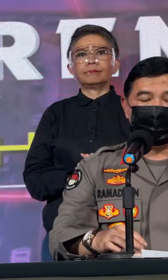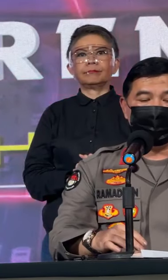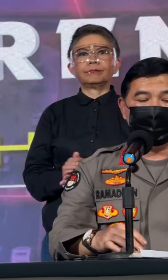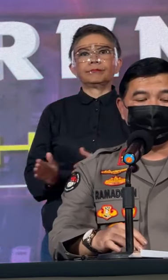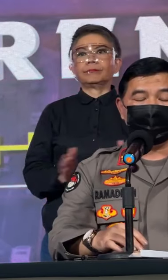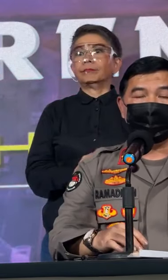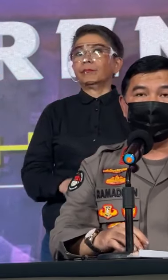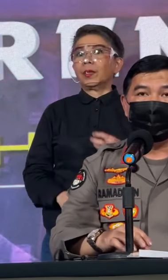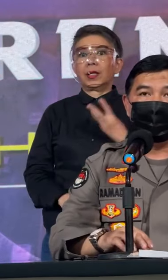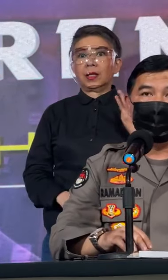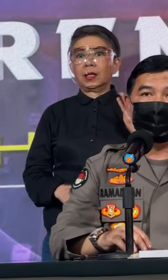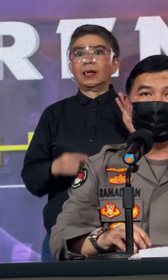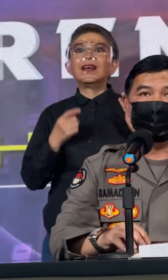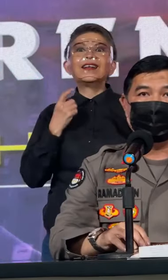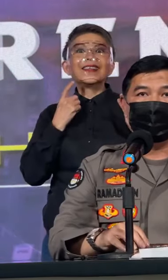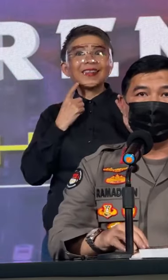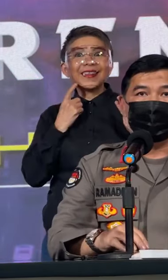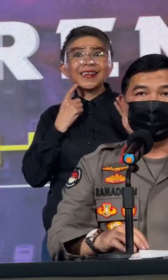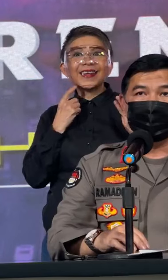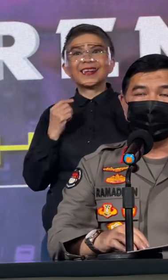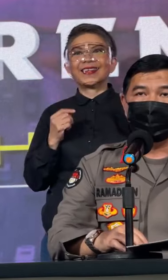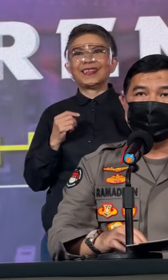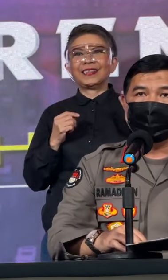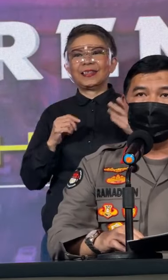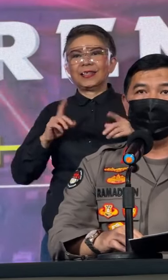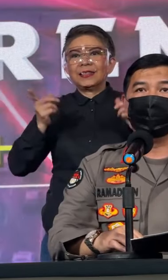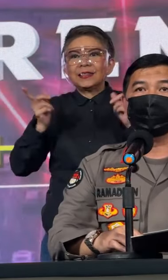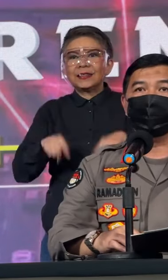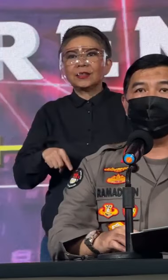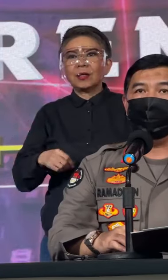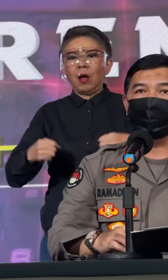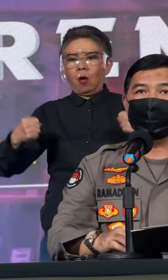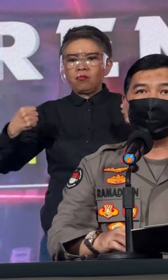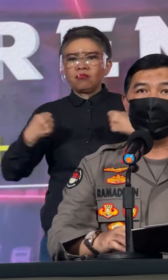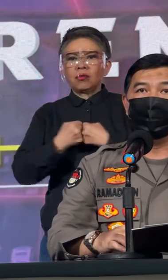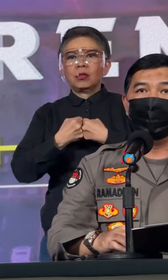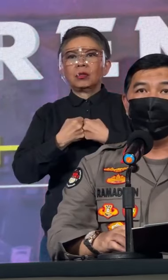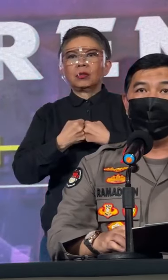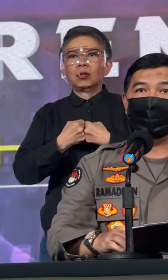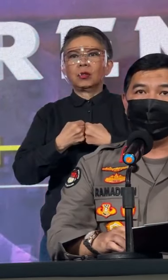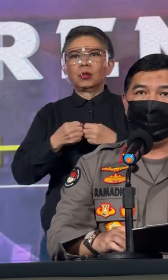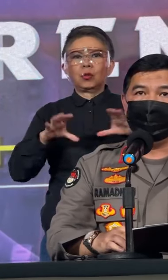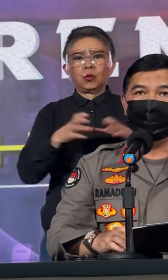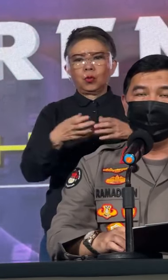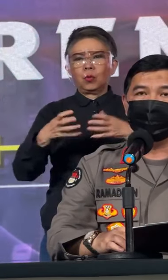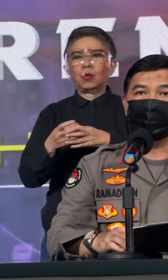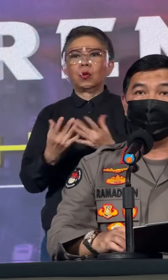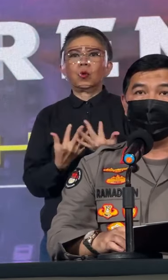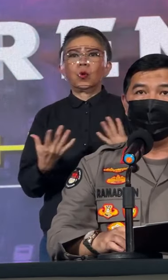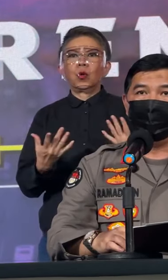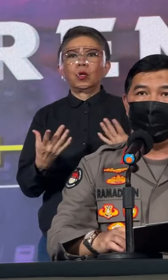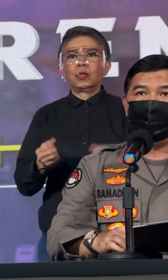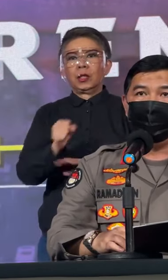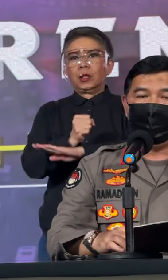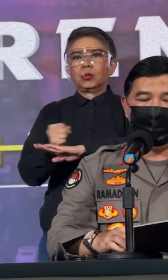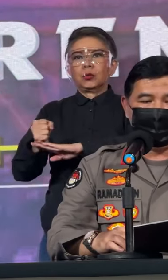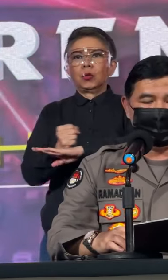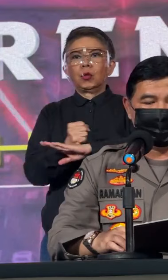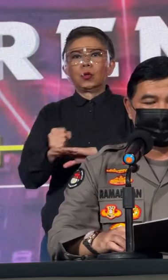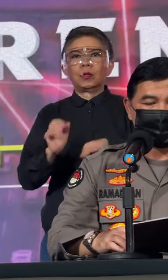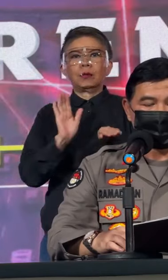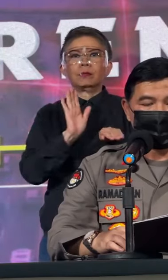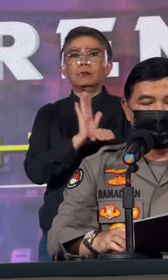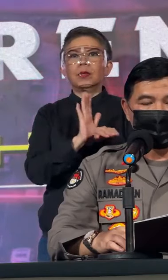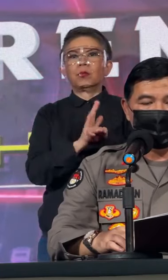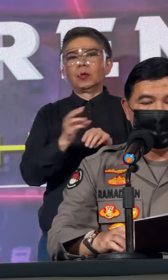Kemudian yang ketiga terkait dengan terjadinya bentrok antar kelompok warga di Sorong, Papua